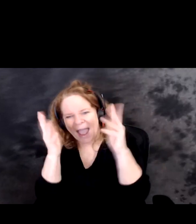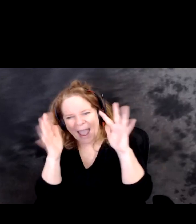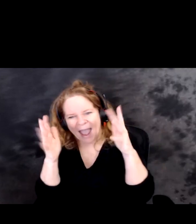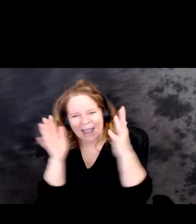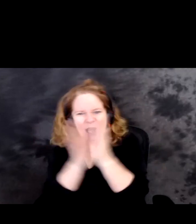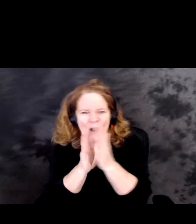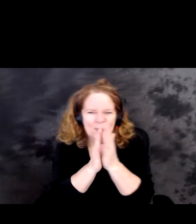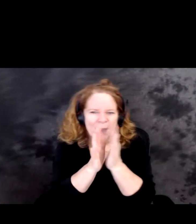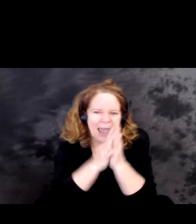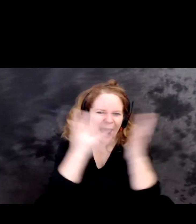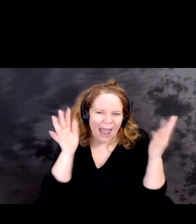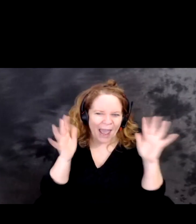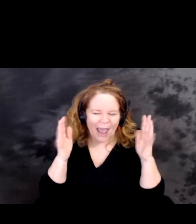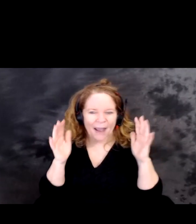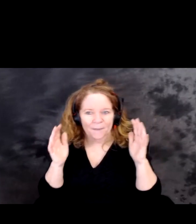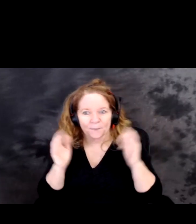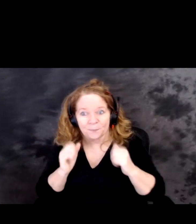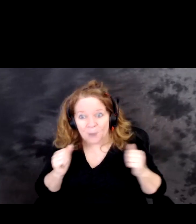¡Hurra!